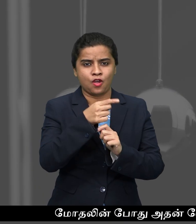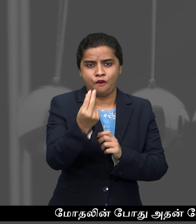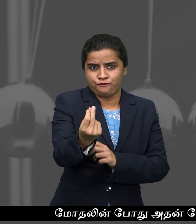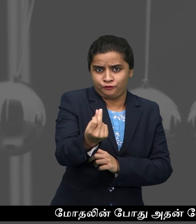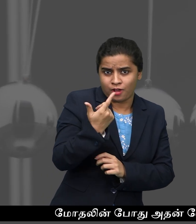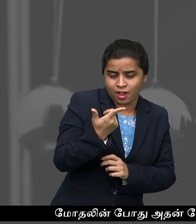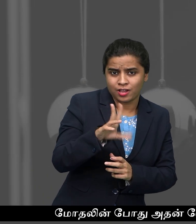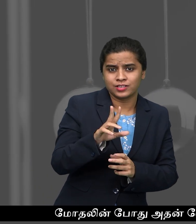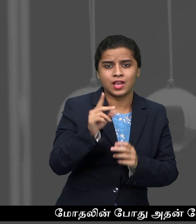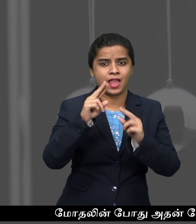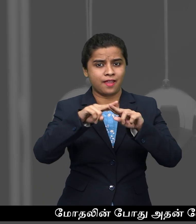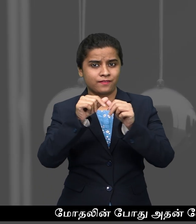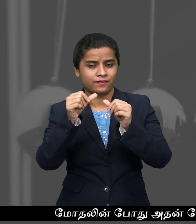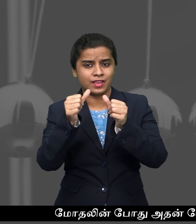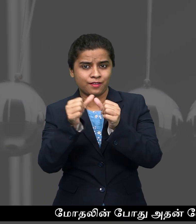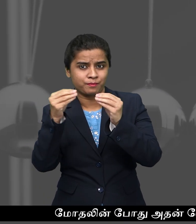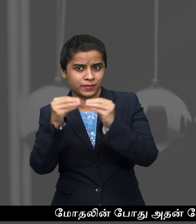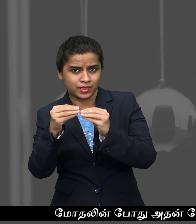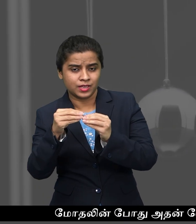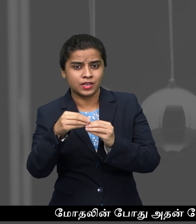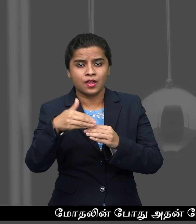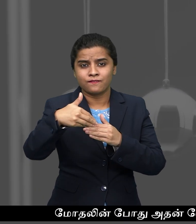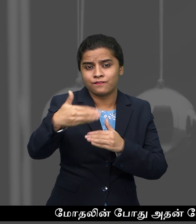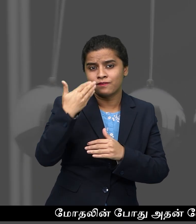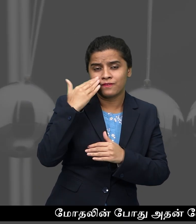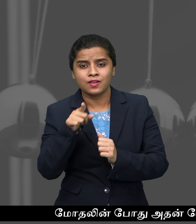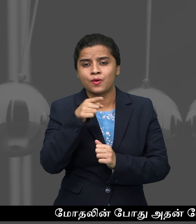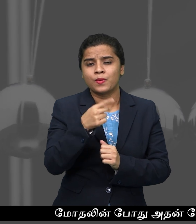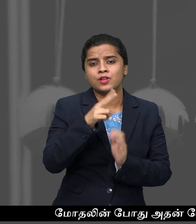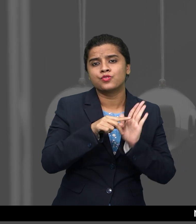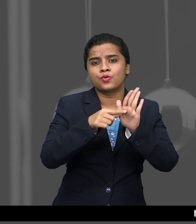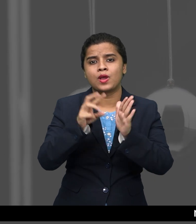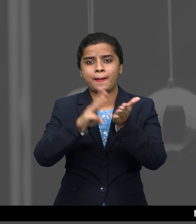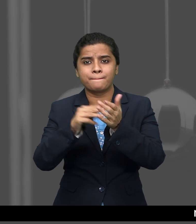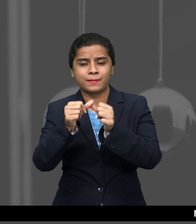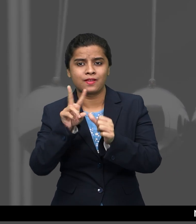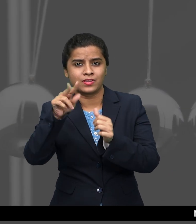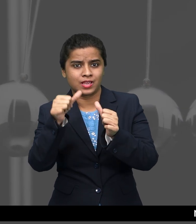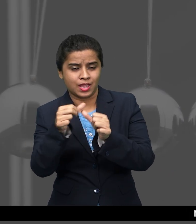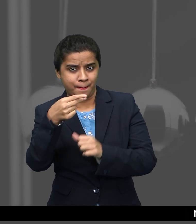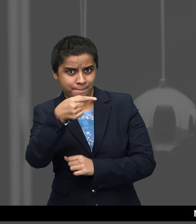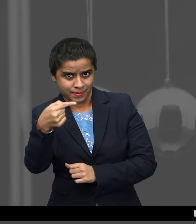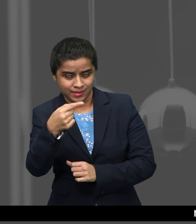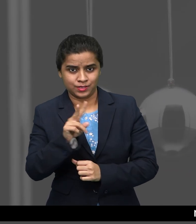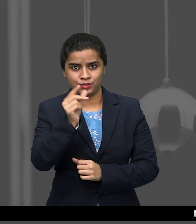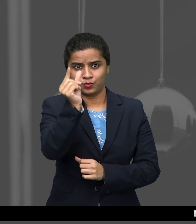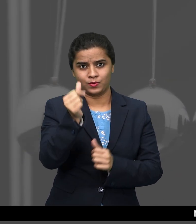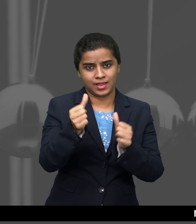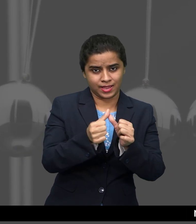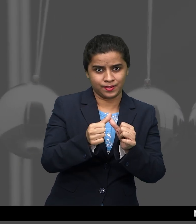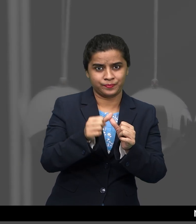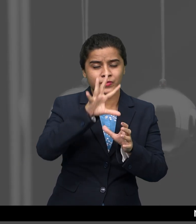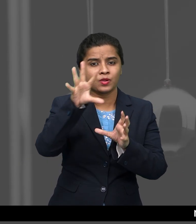வட்ட அடைப்புக்குறிக்குள் f கீழ் இலக்க ab மாற்ற விகிதம் இருக்கும். m கீழ் இலக்க a v கீழ் இலக்க